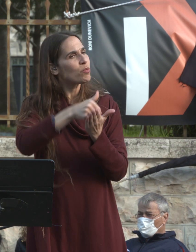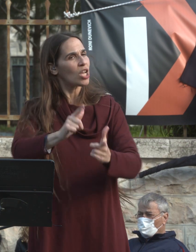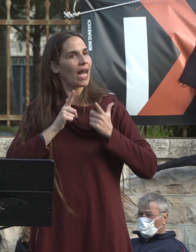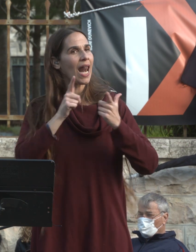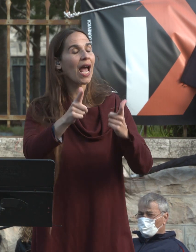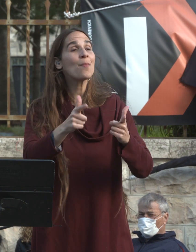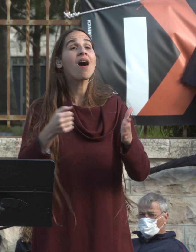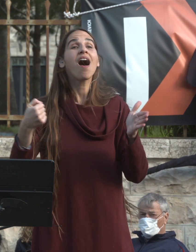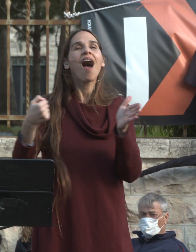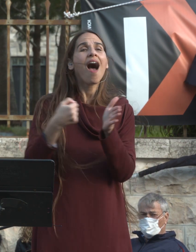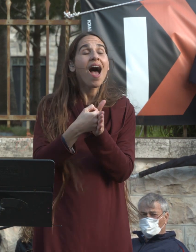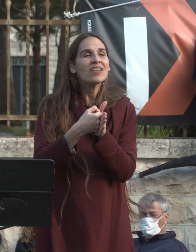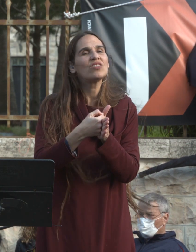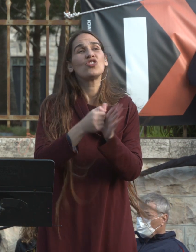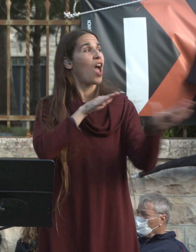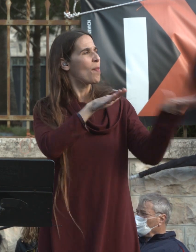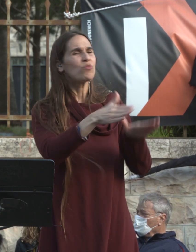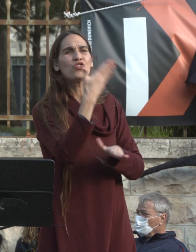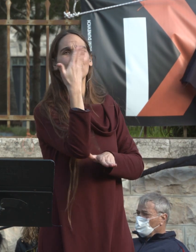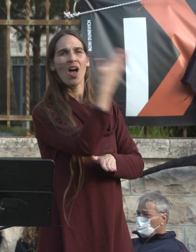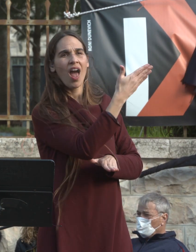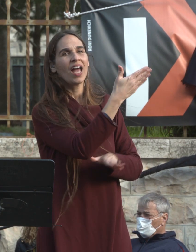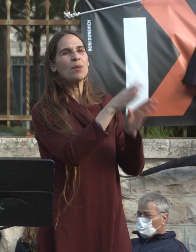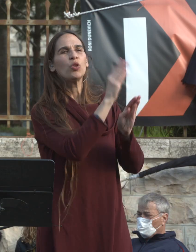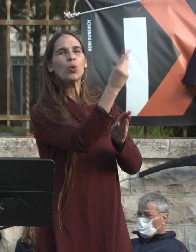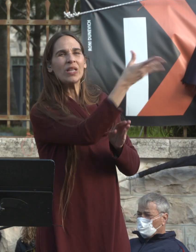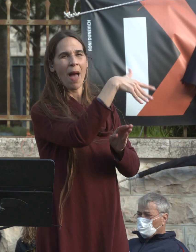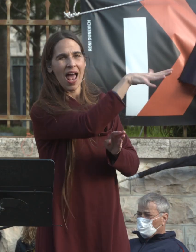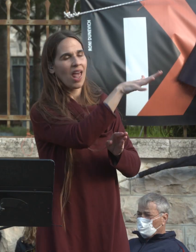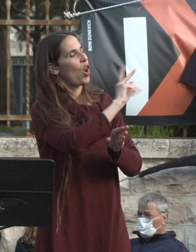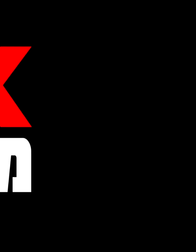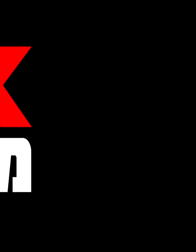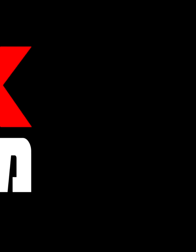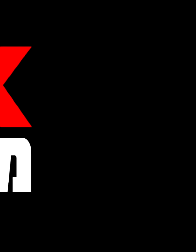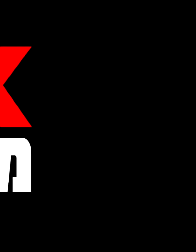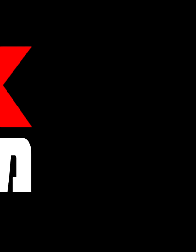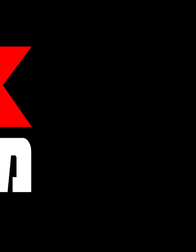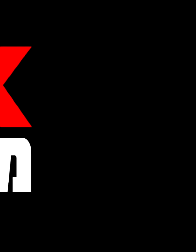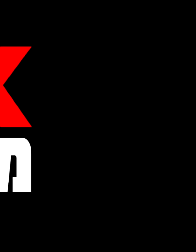עד שהיו לא תהיה עוד ממשלה עם דודים כאלו. שבת שלום.